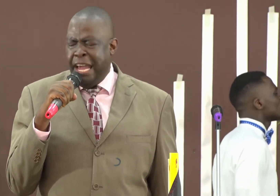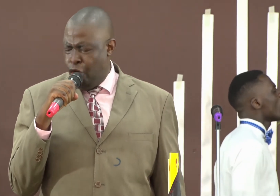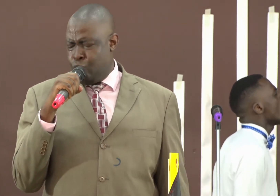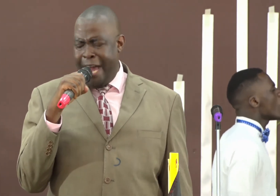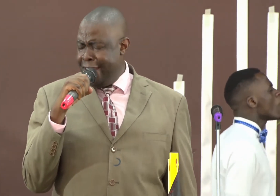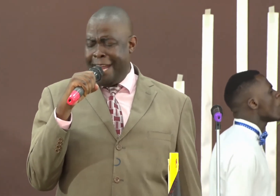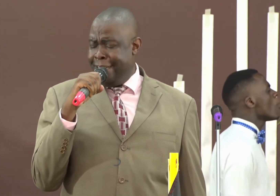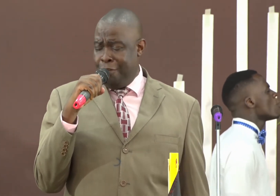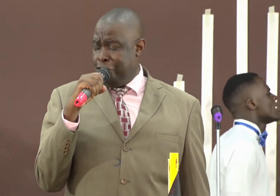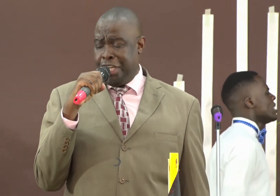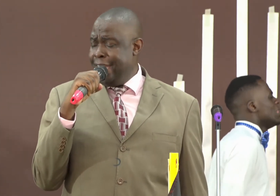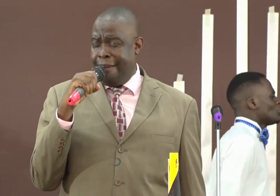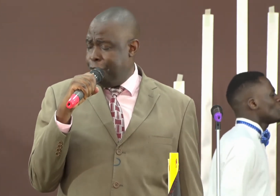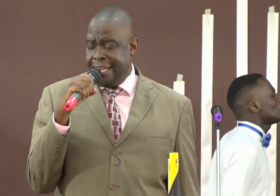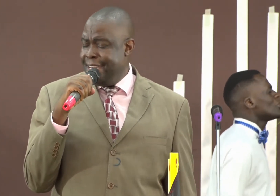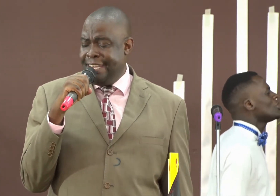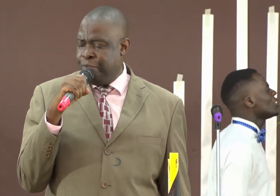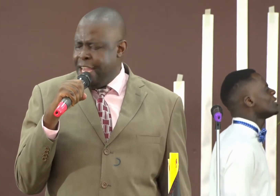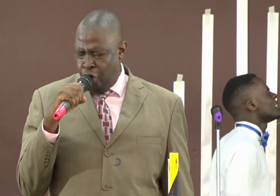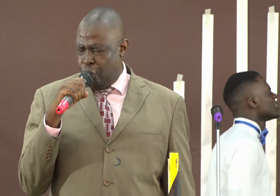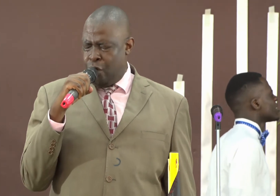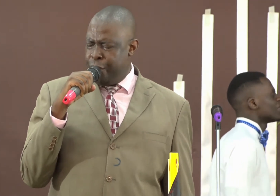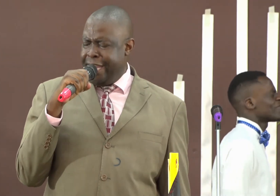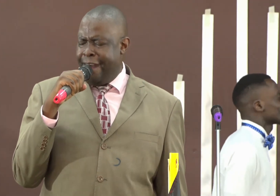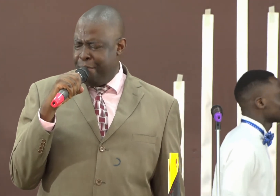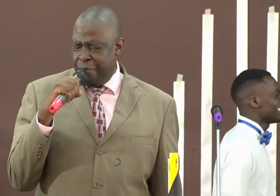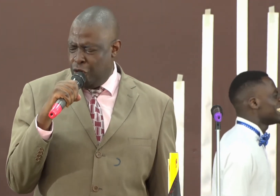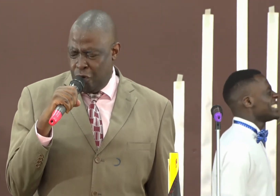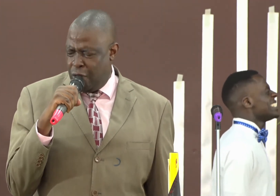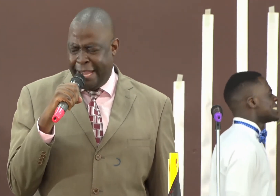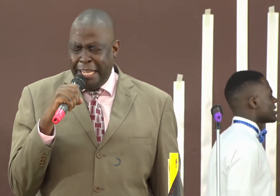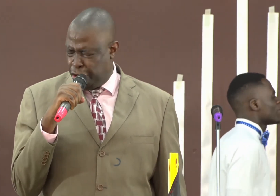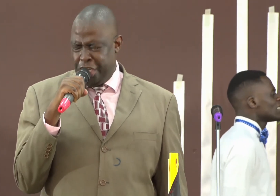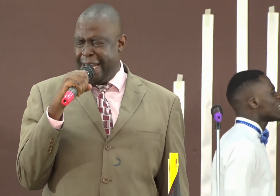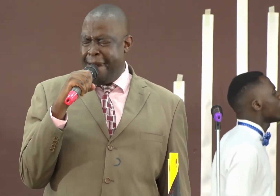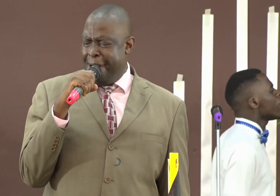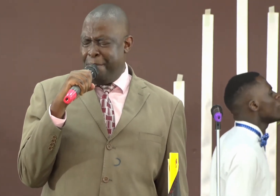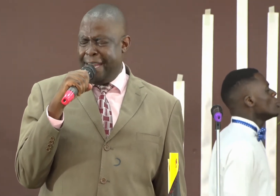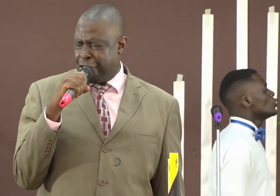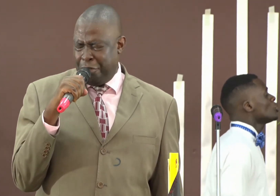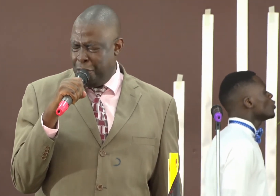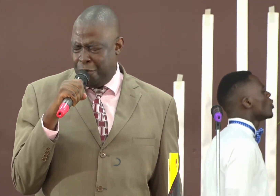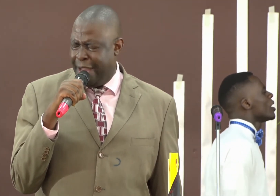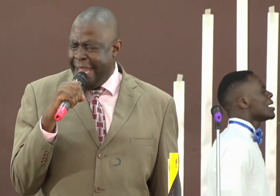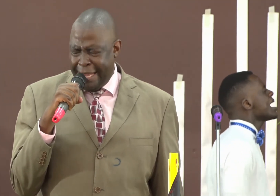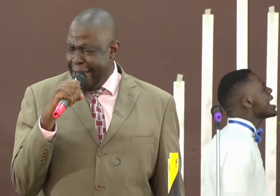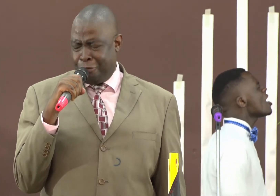omusai Okwali bade monse ape Oluobu ya mbibo Tukaba